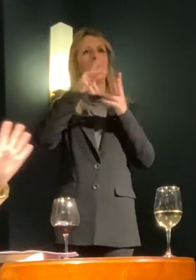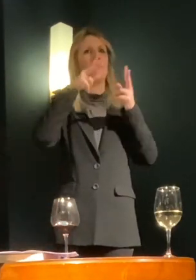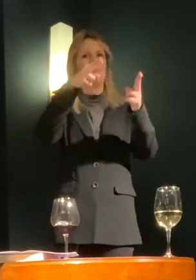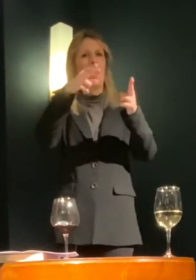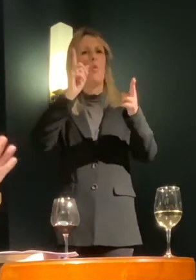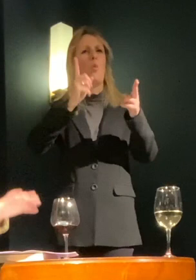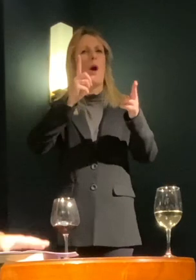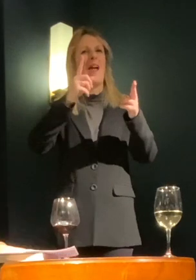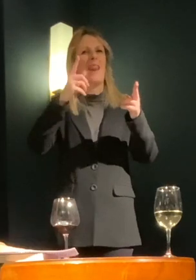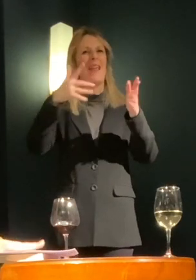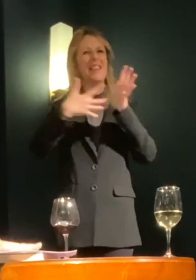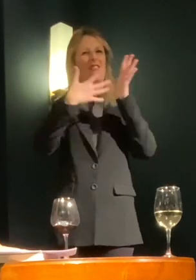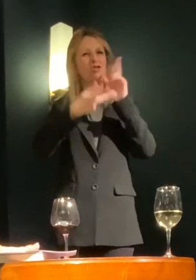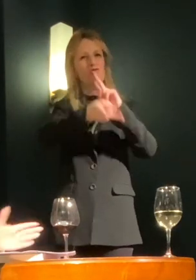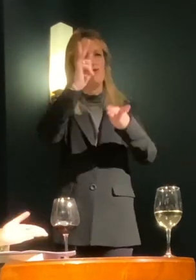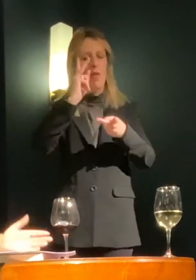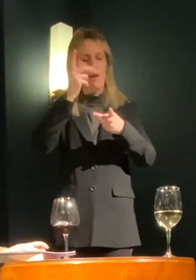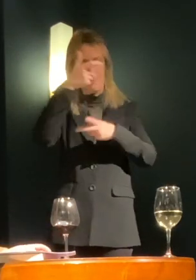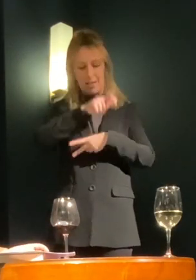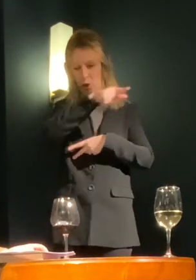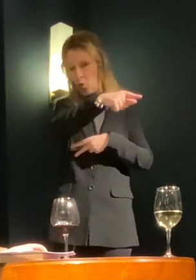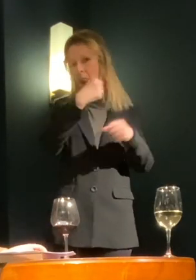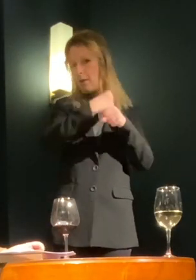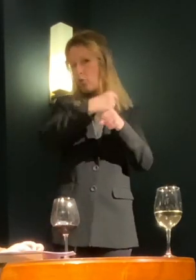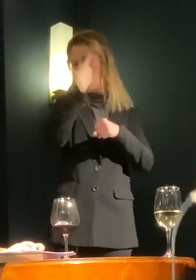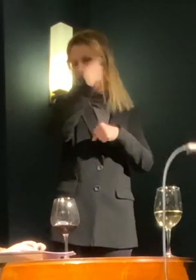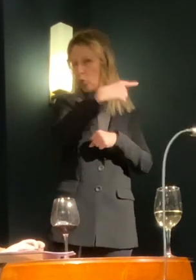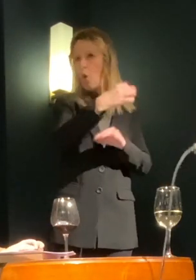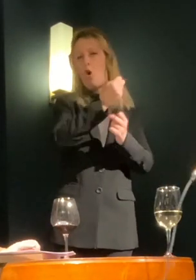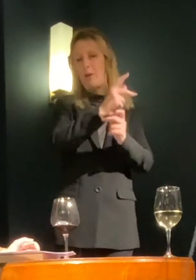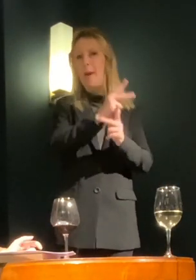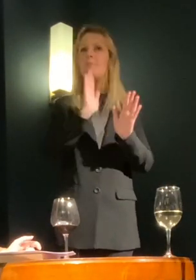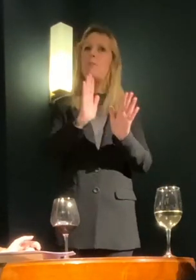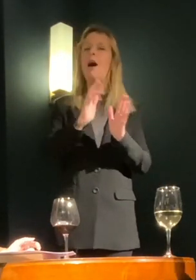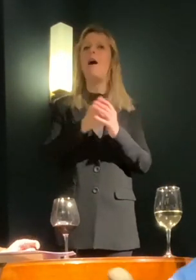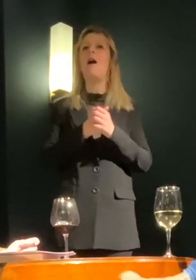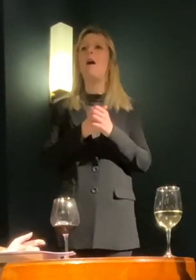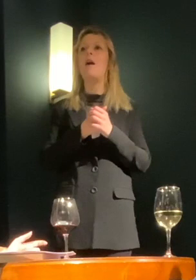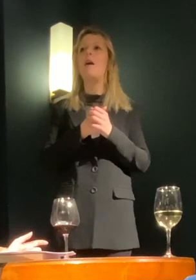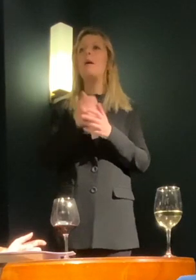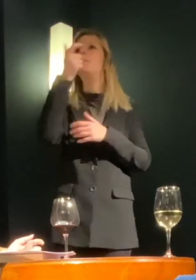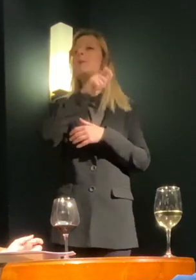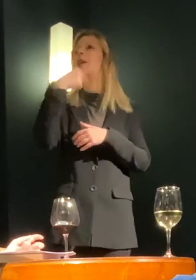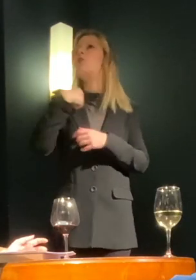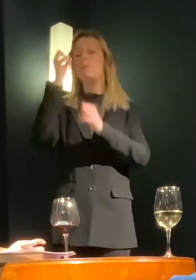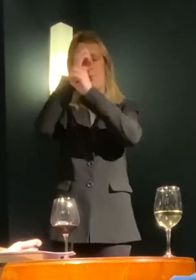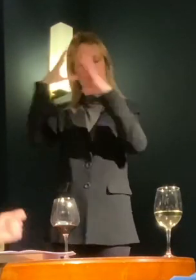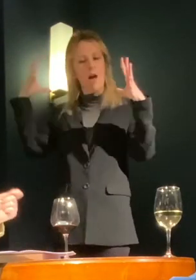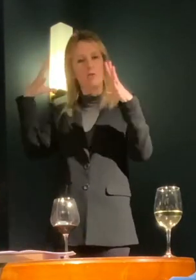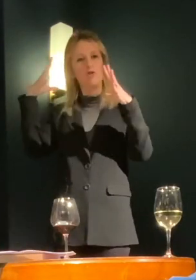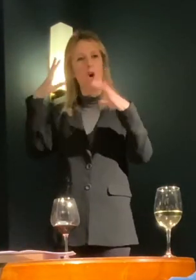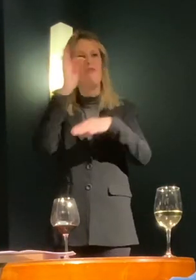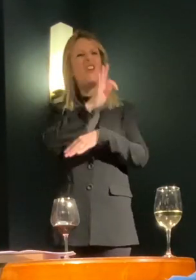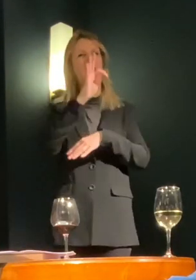lavoro e lo fai anche su altre, cioè non appunto solo per la narrativa. Perché io mi immagino un Flavio Nocitelli